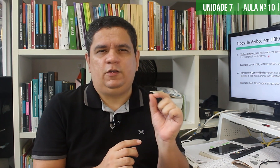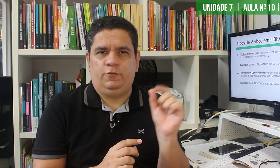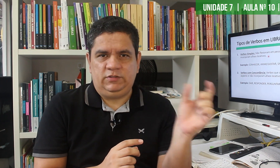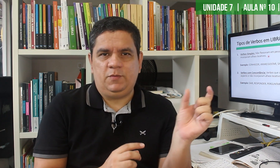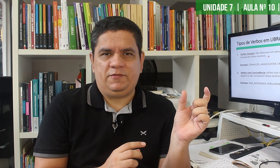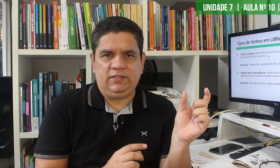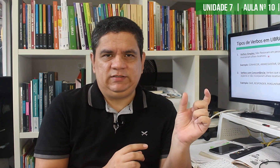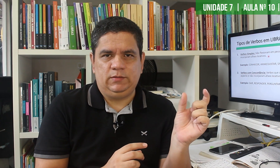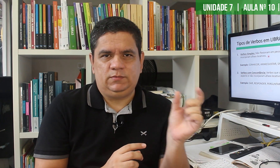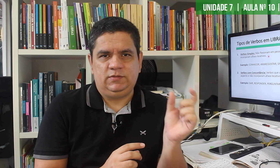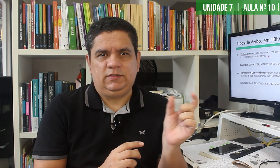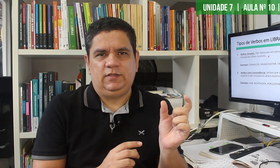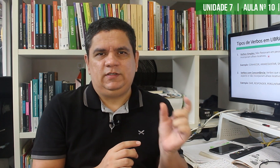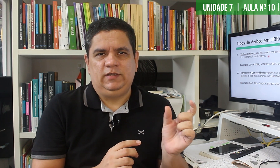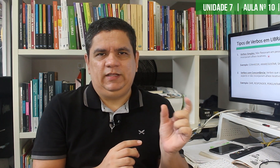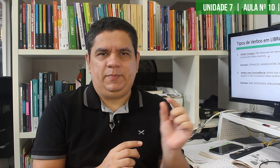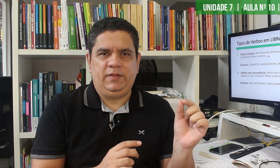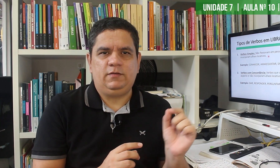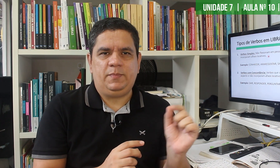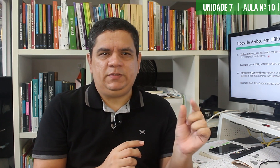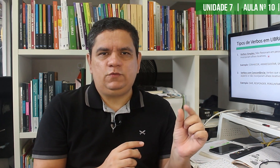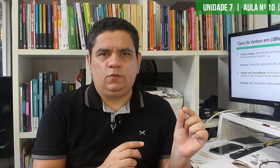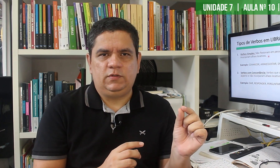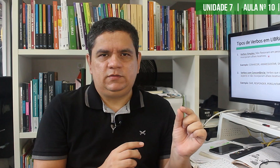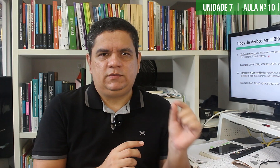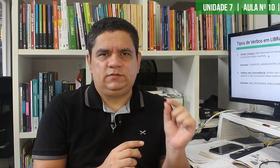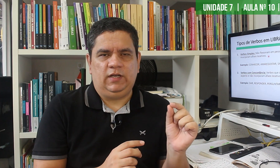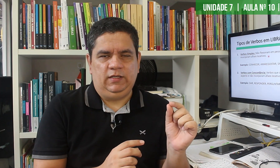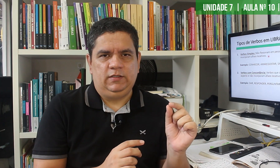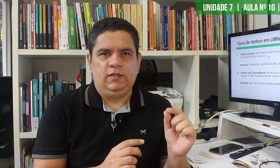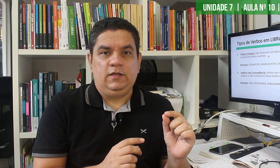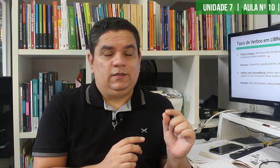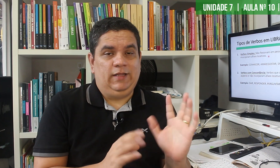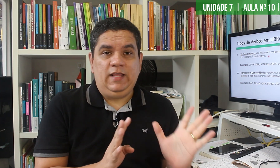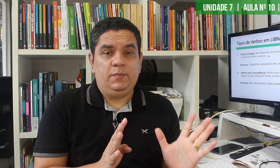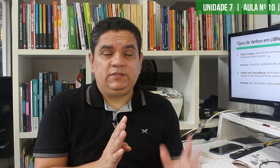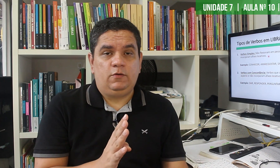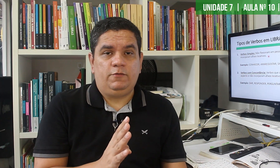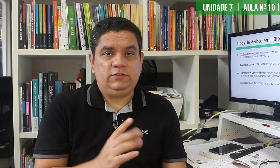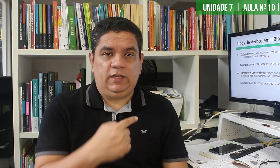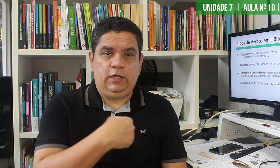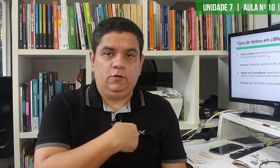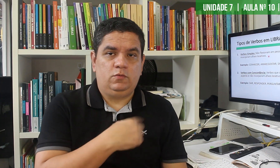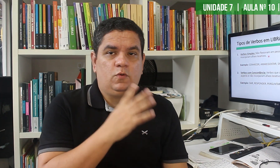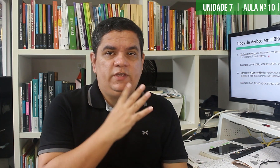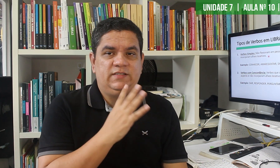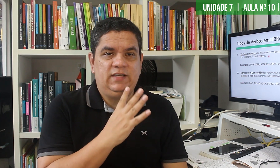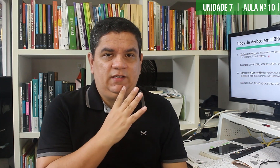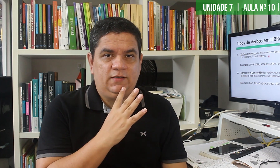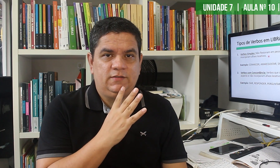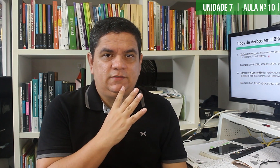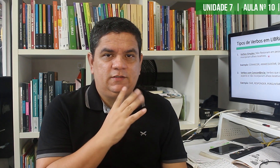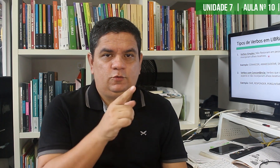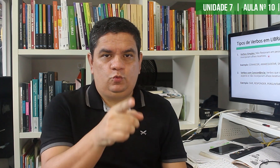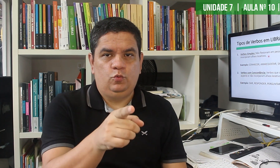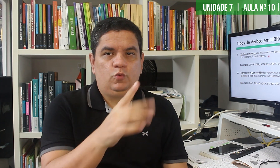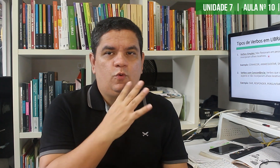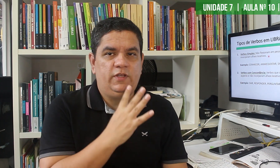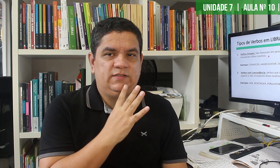vou ter uma flexão, né? Dependendo da pessoa, tá? Na Libras eu não vou ter eu conhecer, tu conhecer